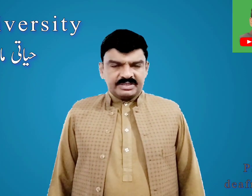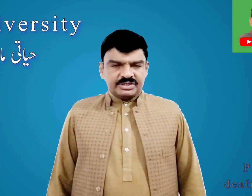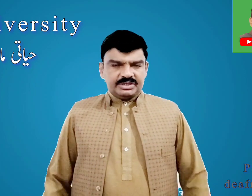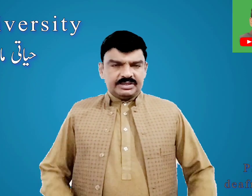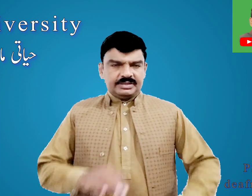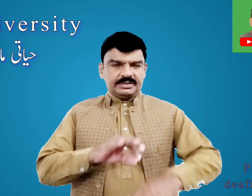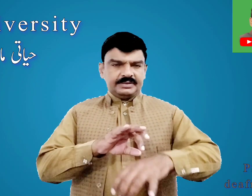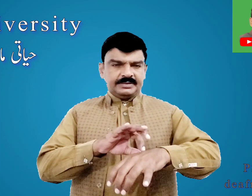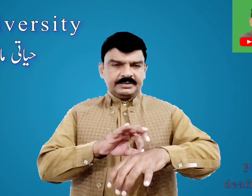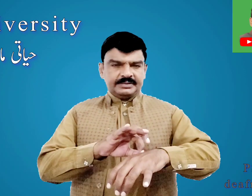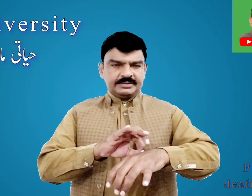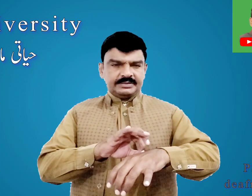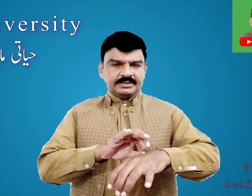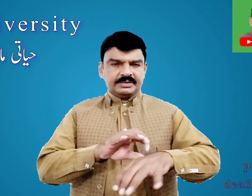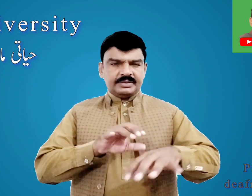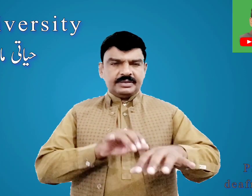बायोडाइवर्सिटी जिंदगी